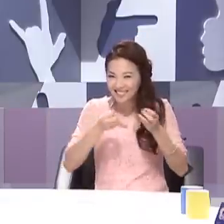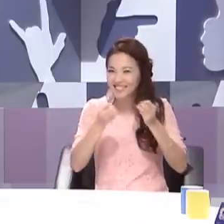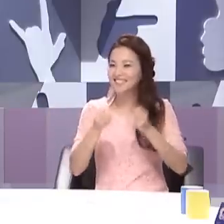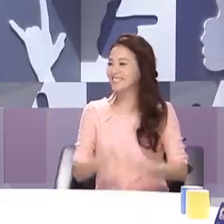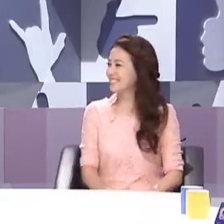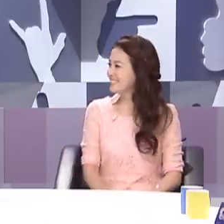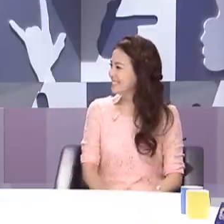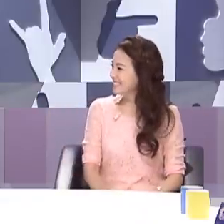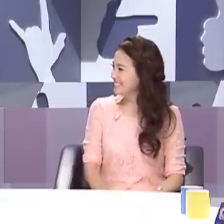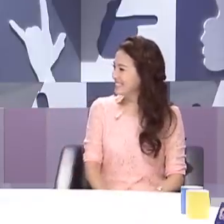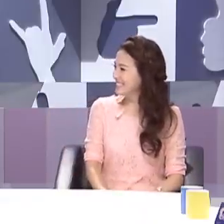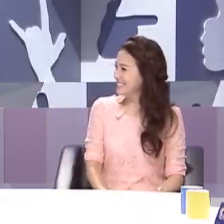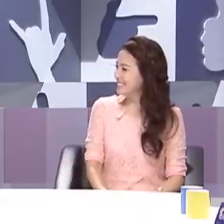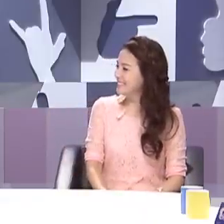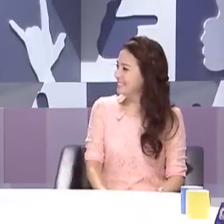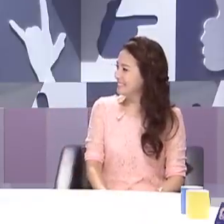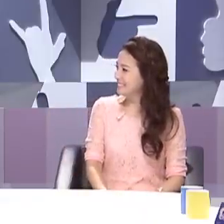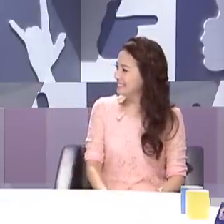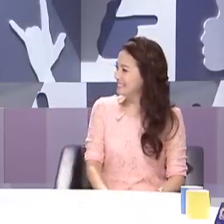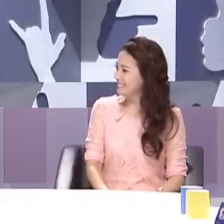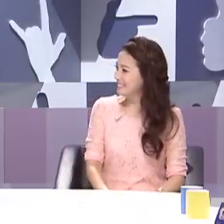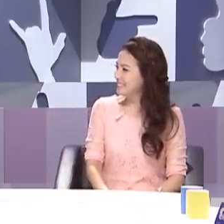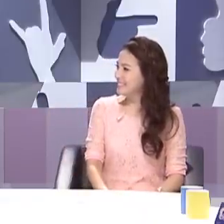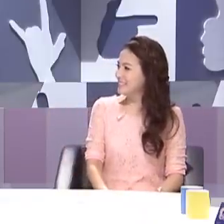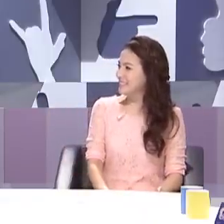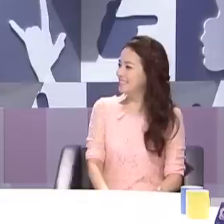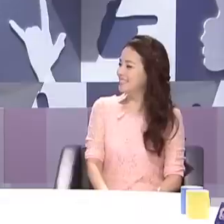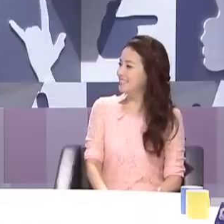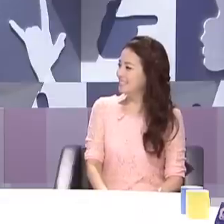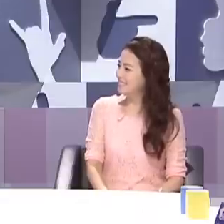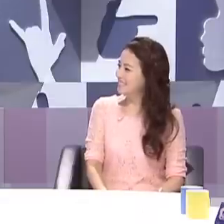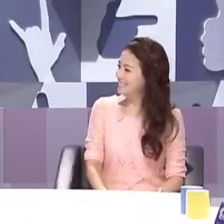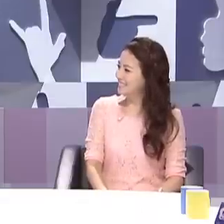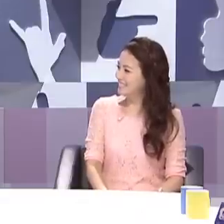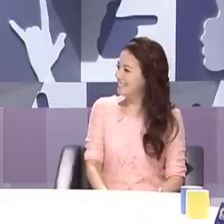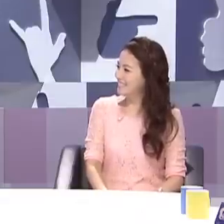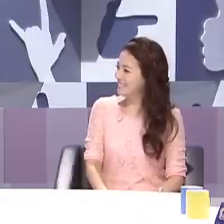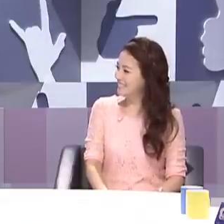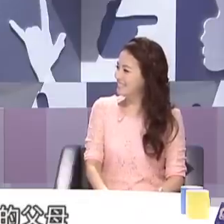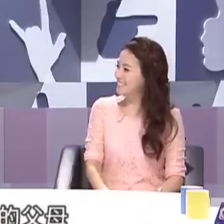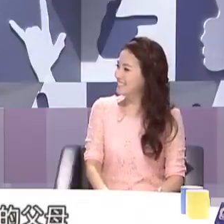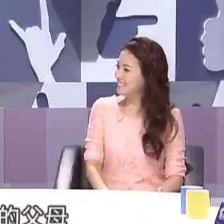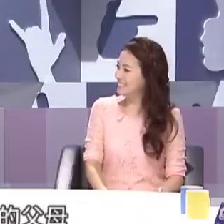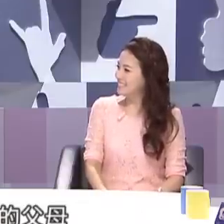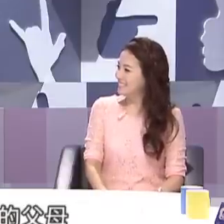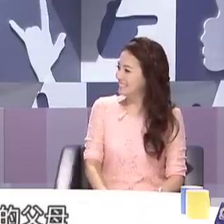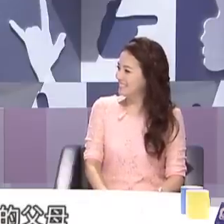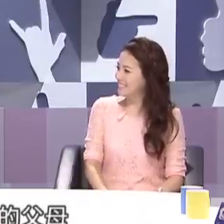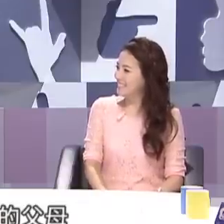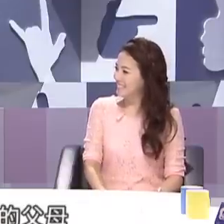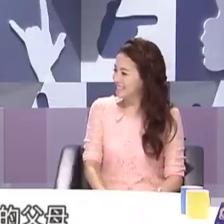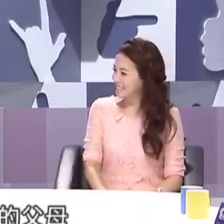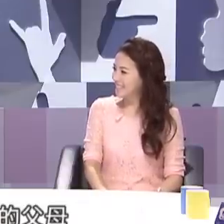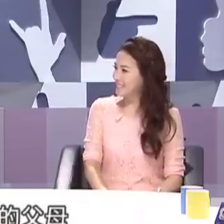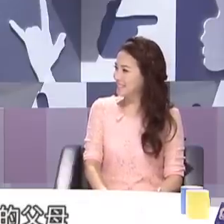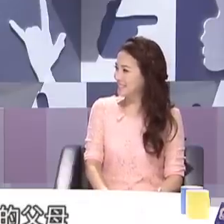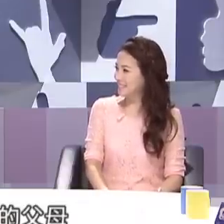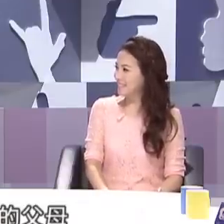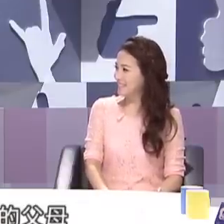探讨一下。 是啊，我想啊，孩子们也很想知道他们的父母到底都在担心些什么，所